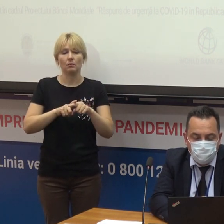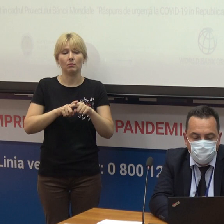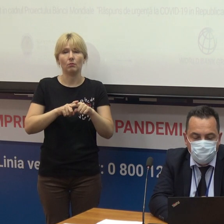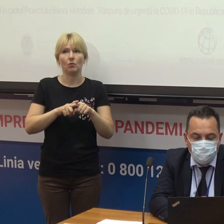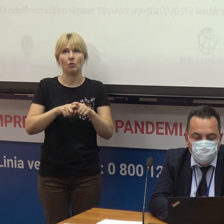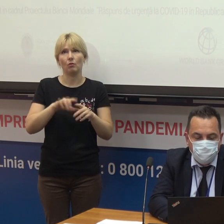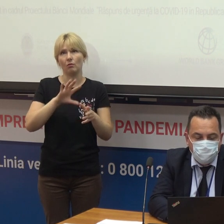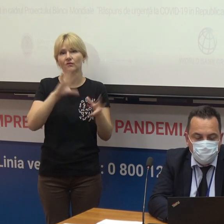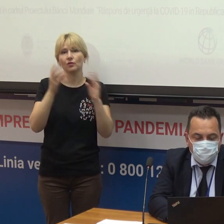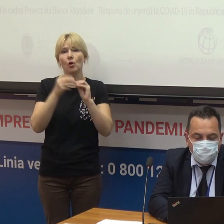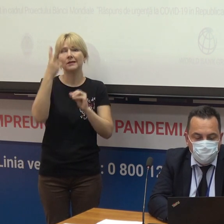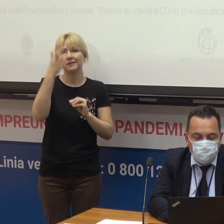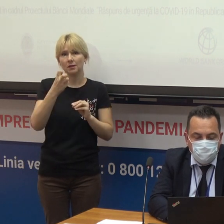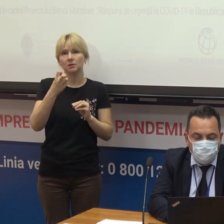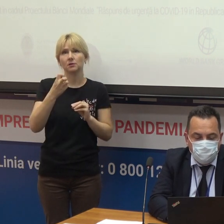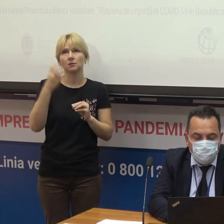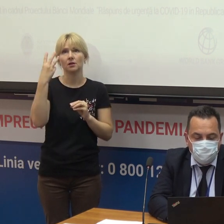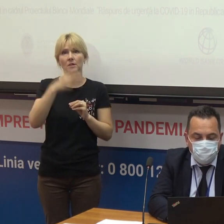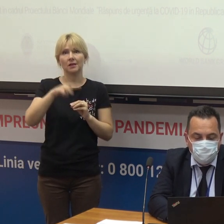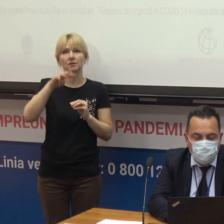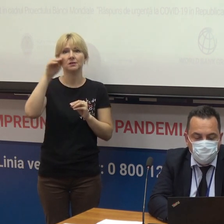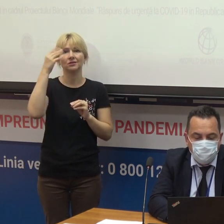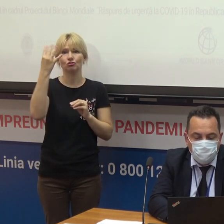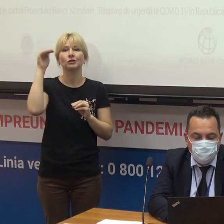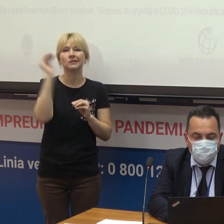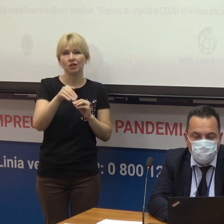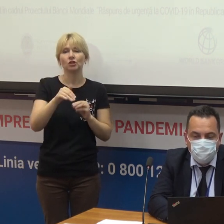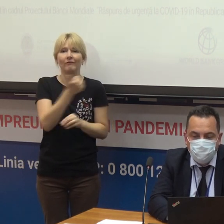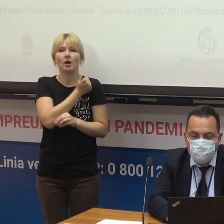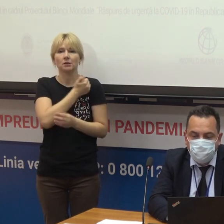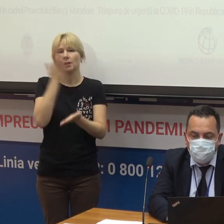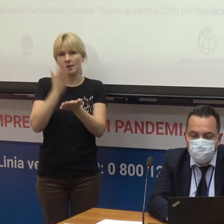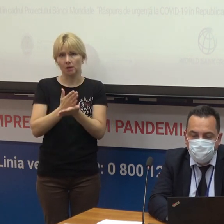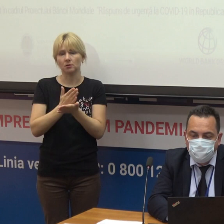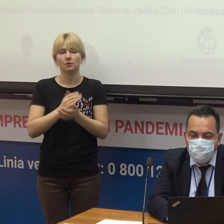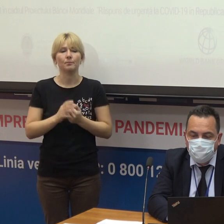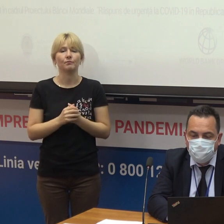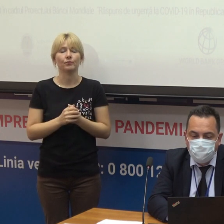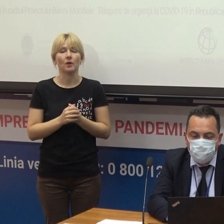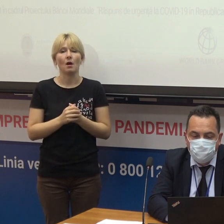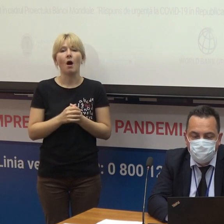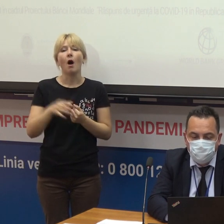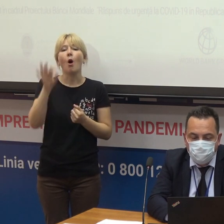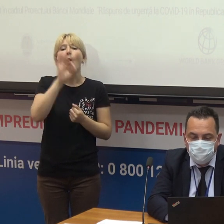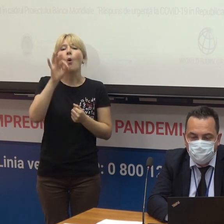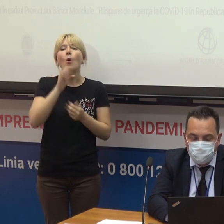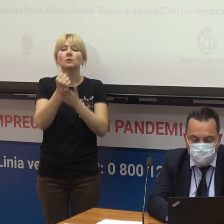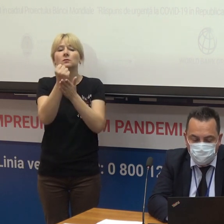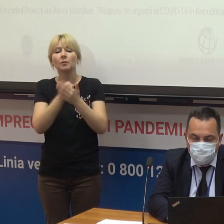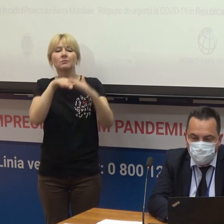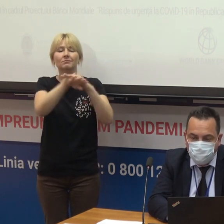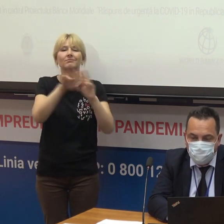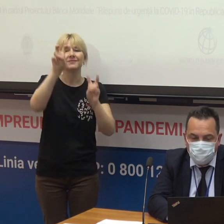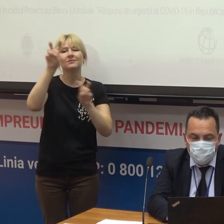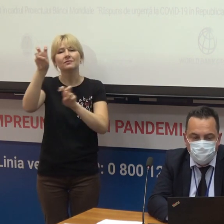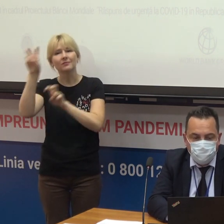peste 330.000 de vaccinuri disponibile la moment. Pentru detalii succinte privind stocurile de vaccin pe